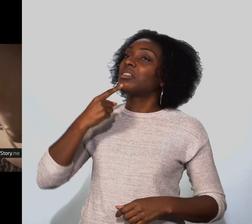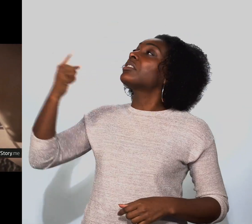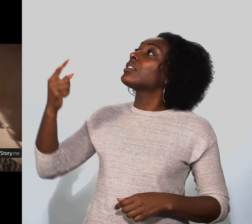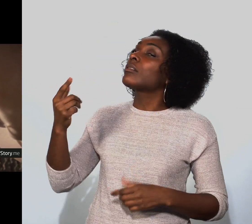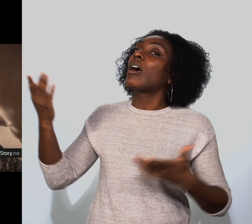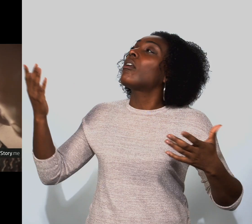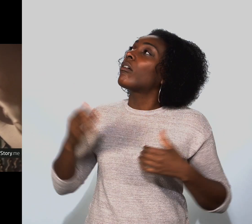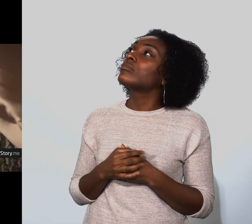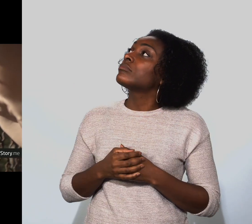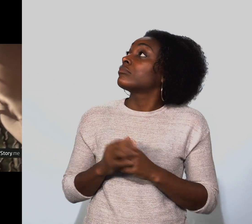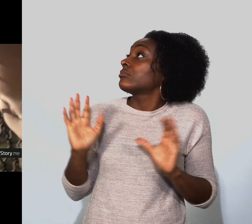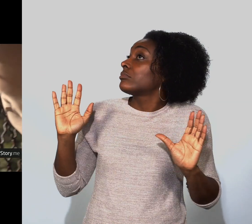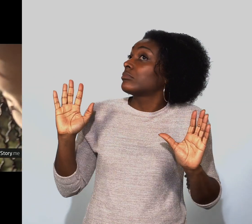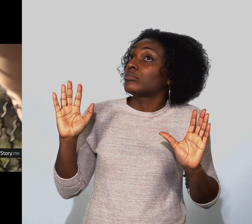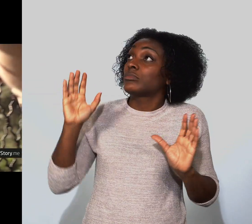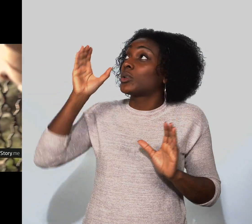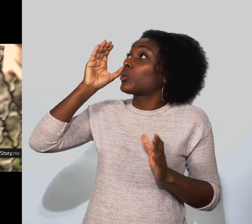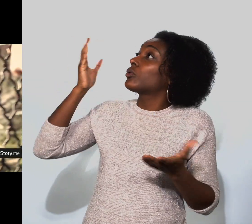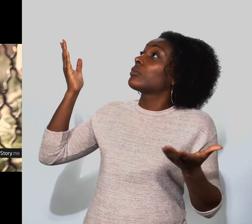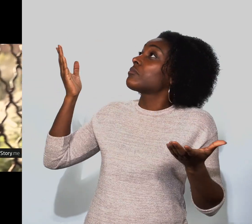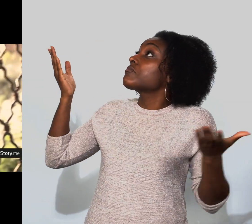à ce Dieu, écoute, moi je veux bien reconnaître que